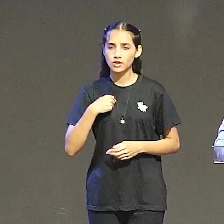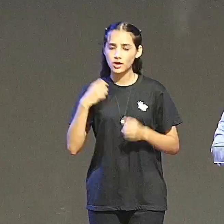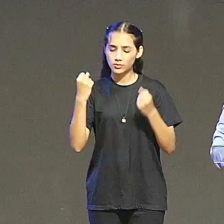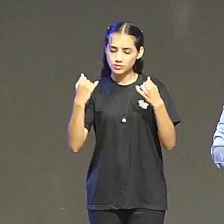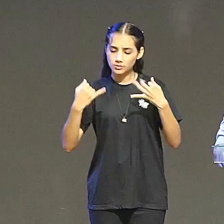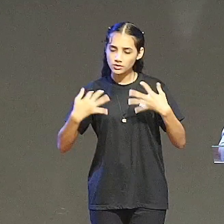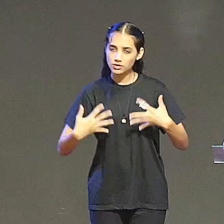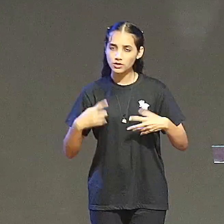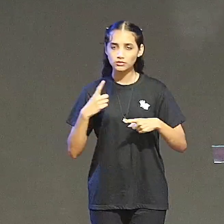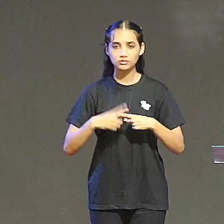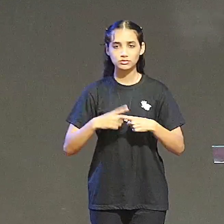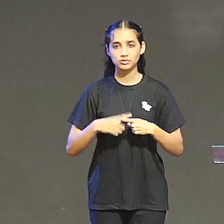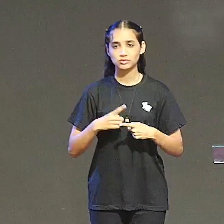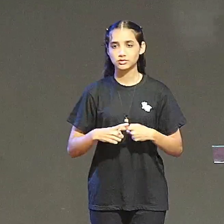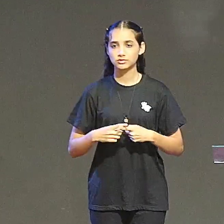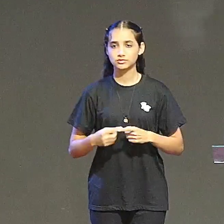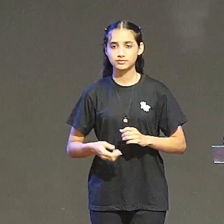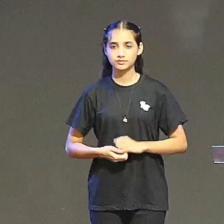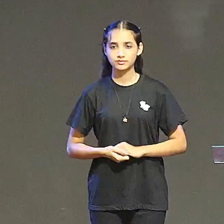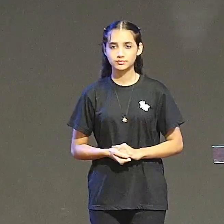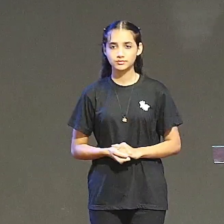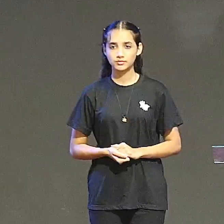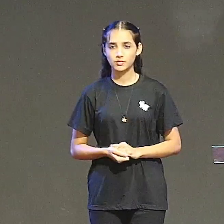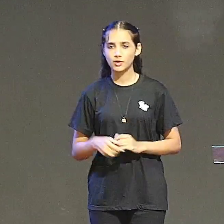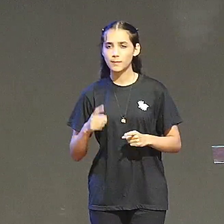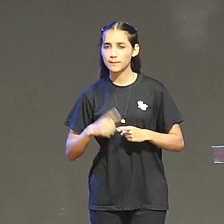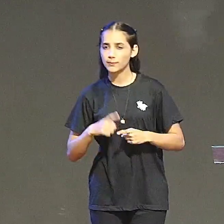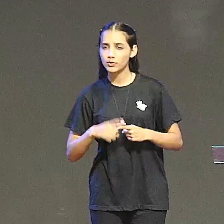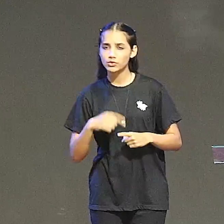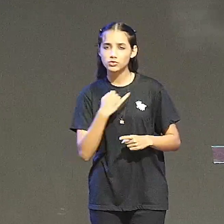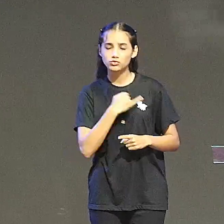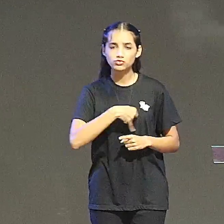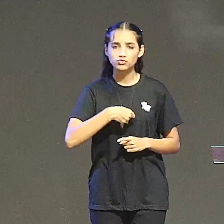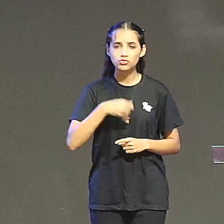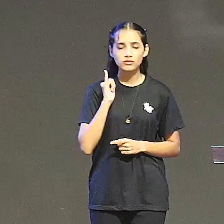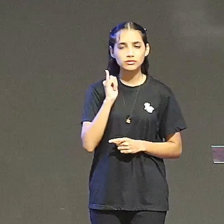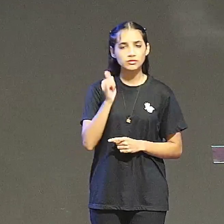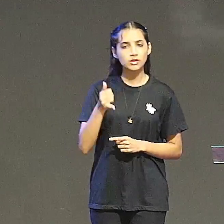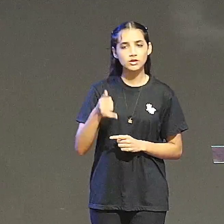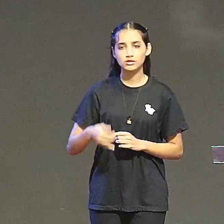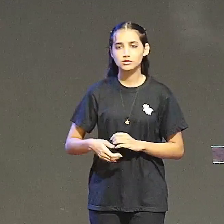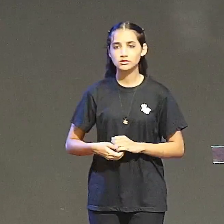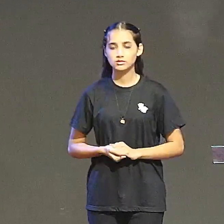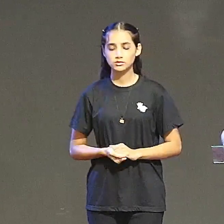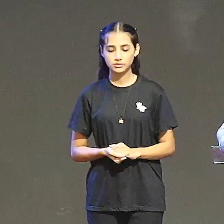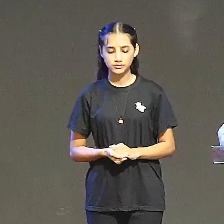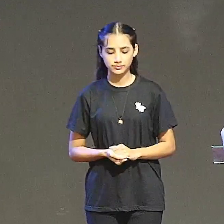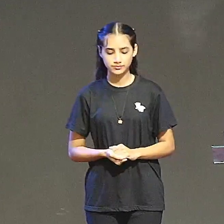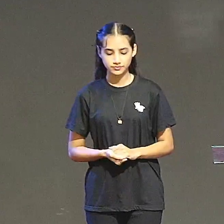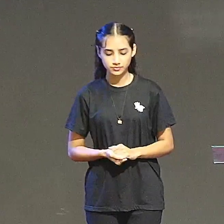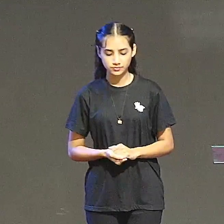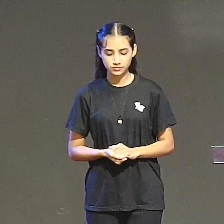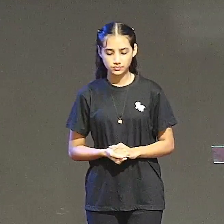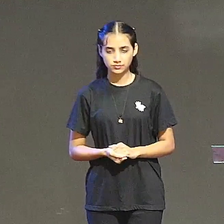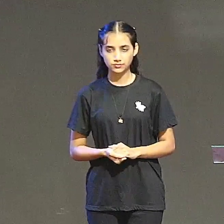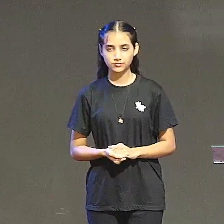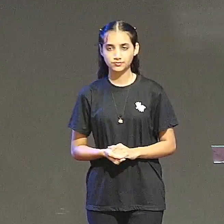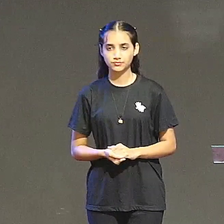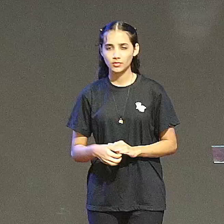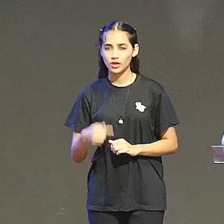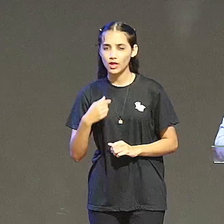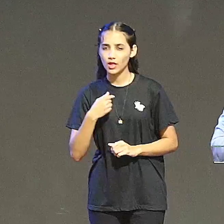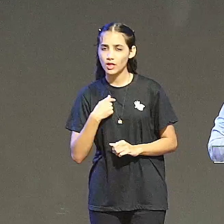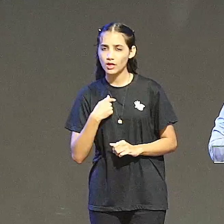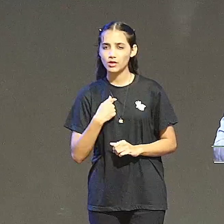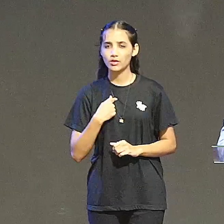porquê Porque que de repente João vira e faz essa essa fala no meio do versículo frisando eu entendo meus irmãos